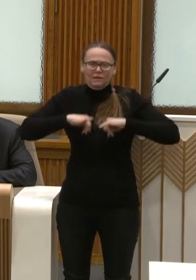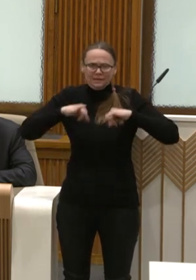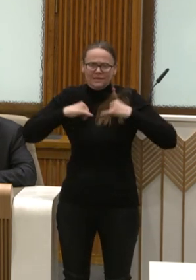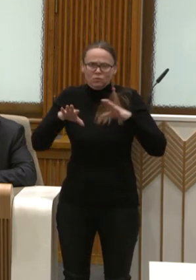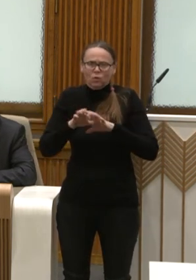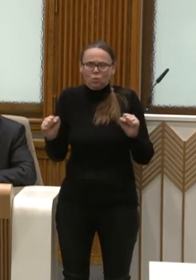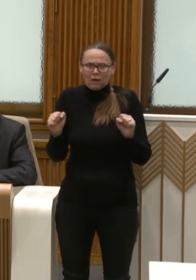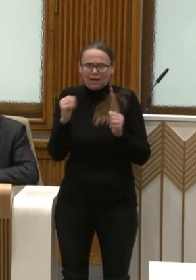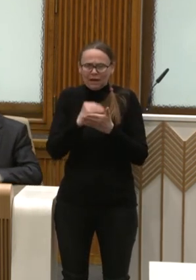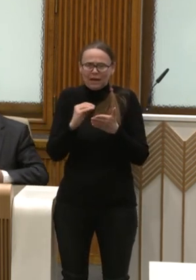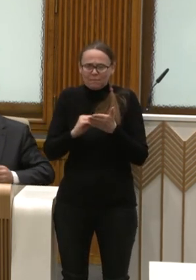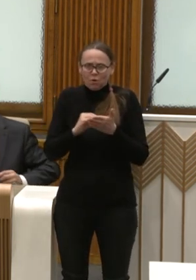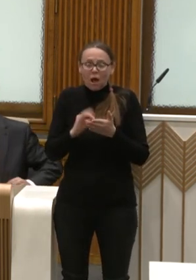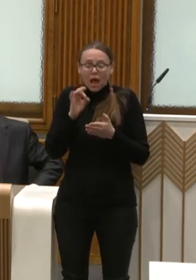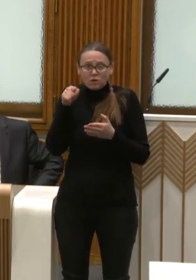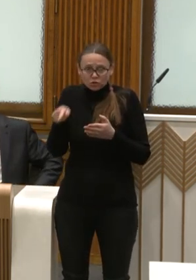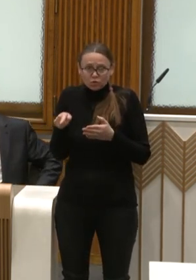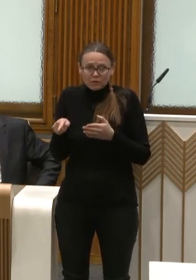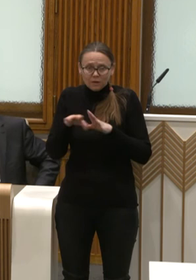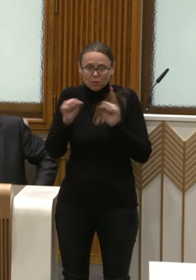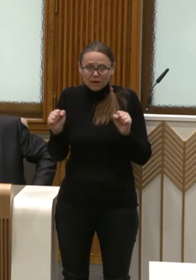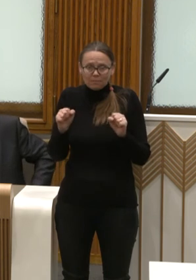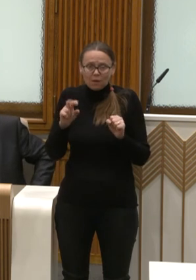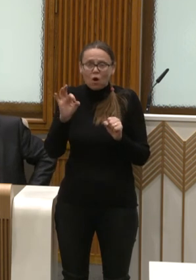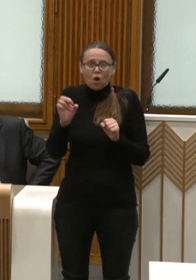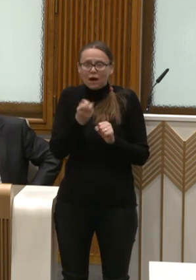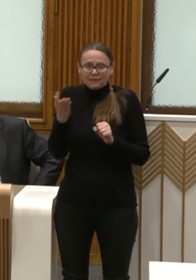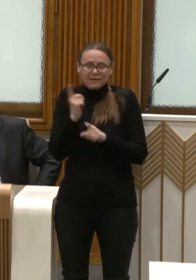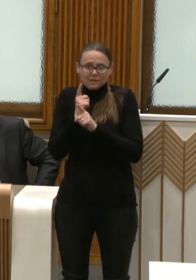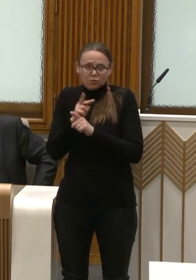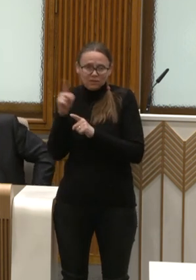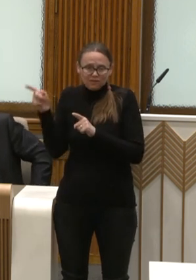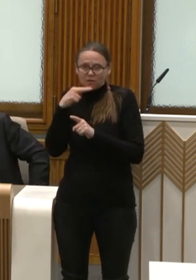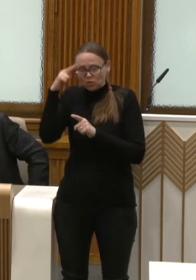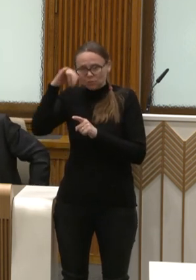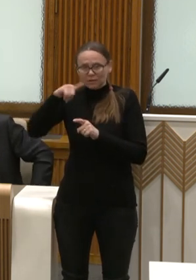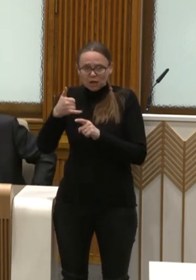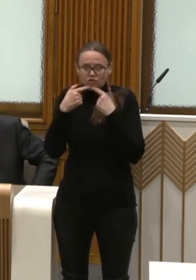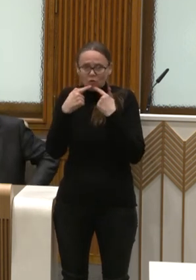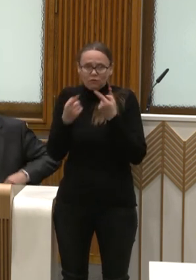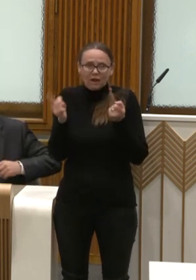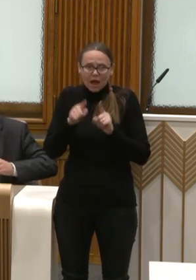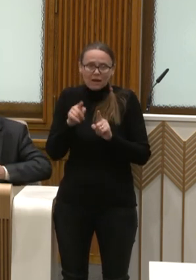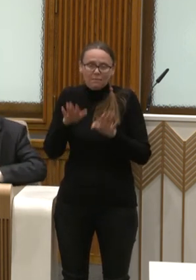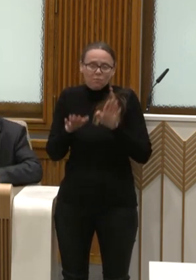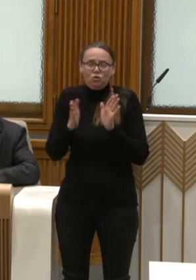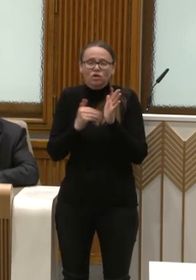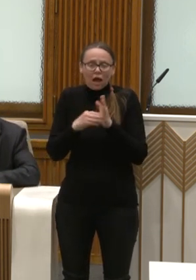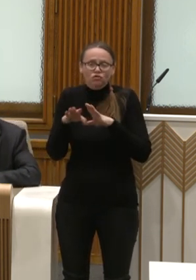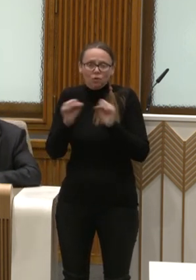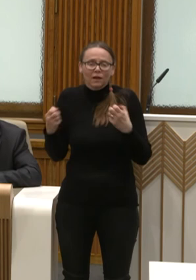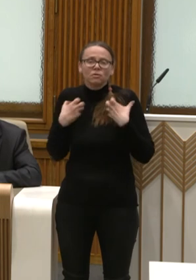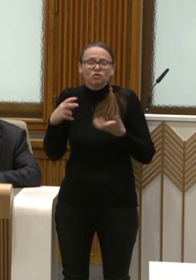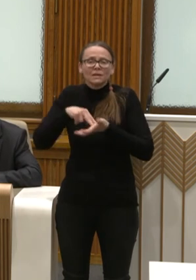intenzivnih ukrepov. So to ti ukrepi, o kateri ste tudi vi, gospod Janša, govorili, ali lahko mogoče malce več o tem? Kakšne ukrepe si